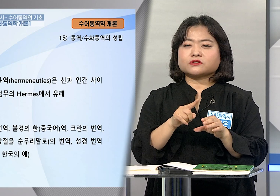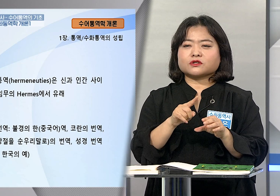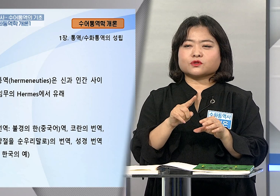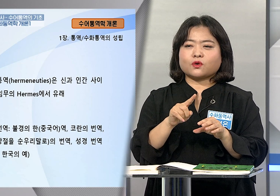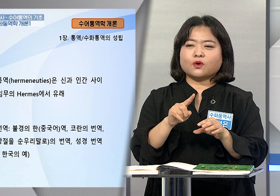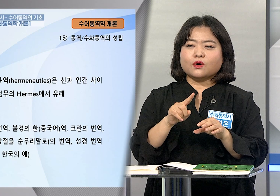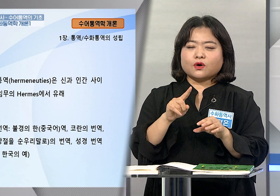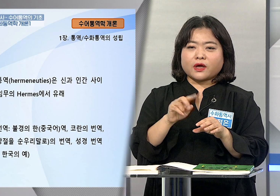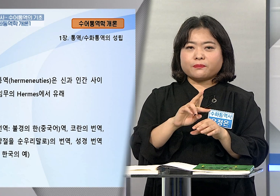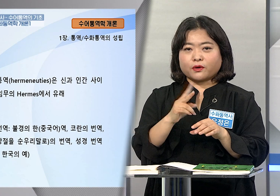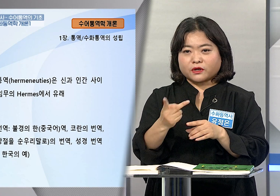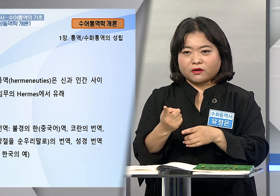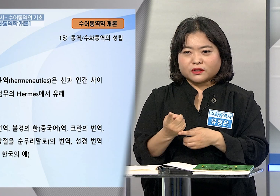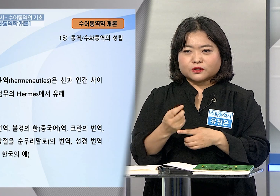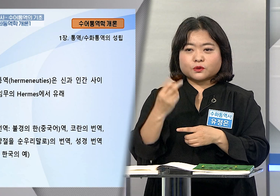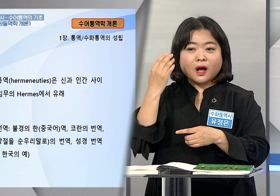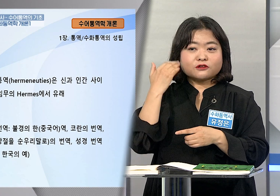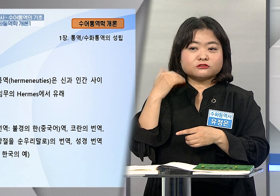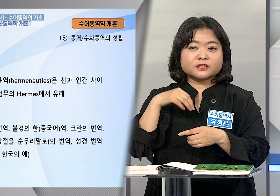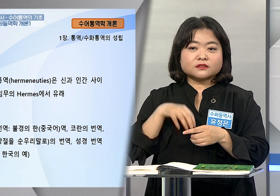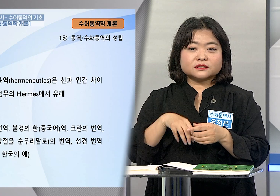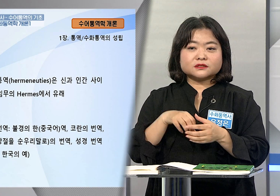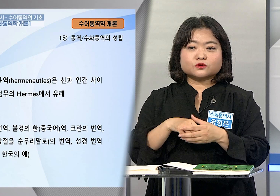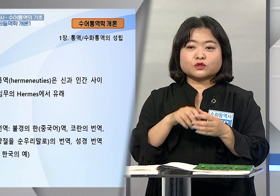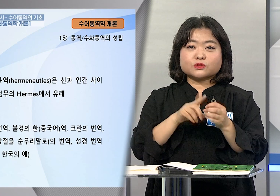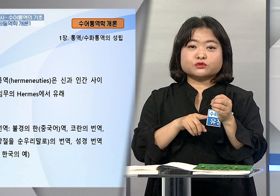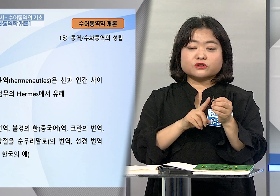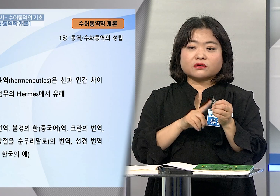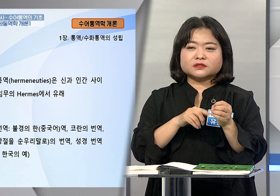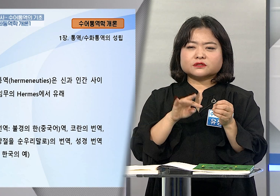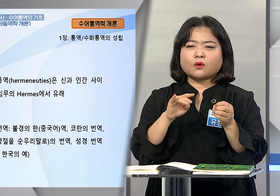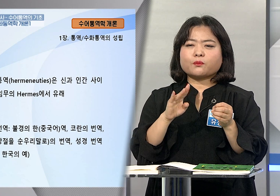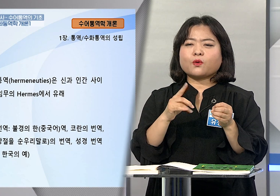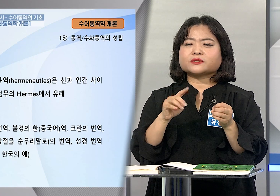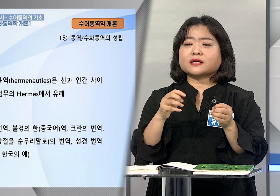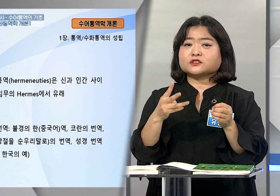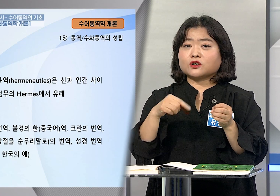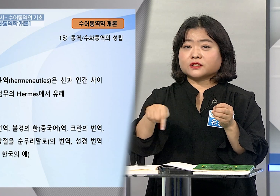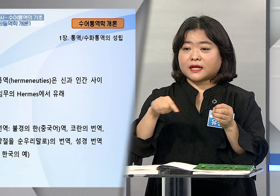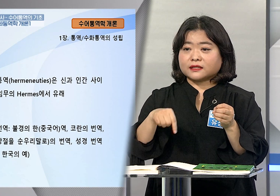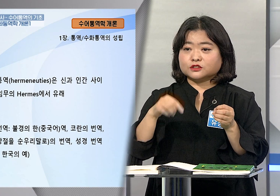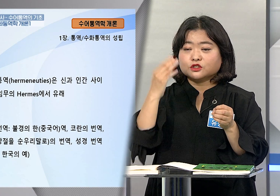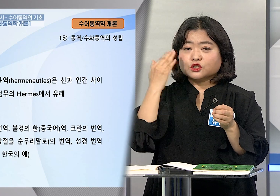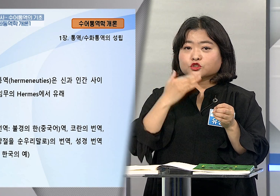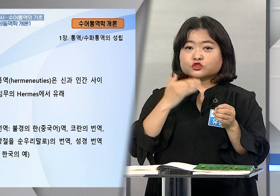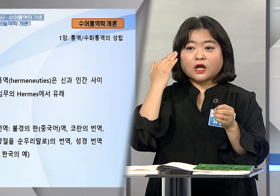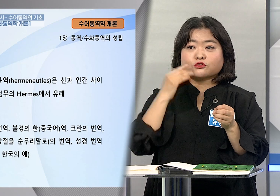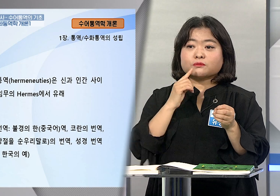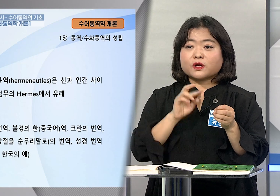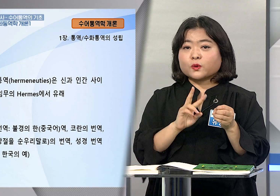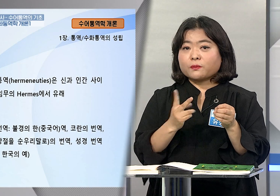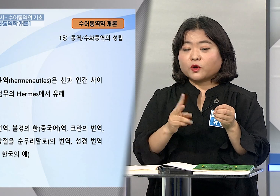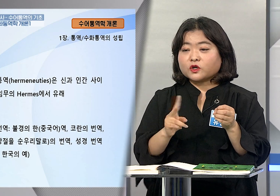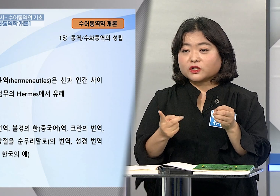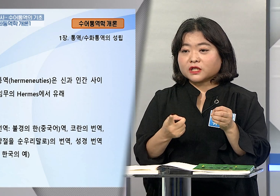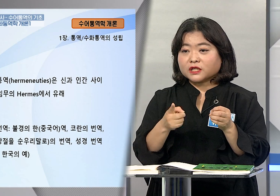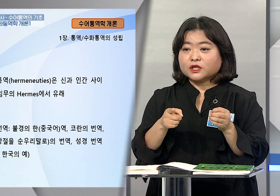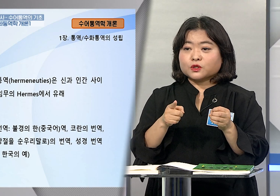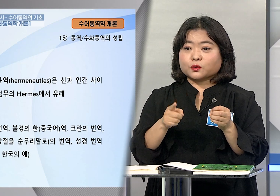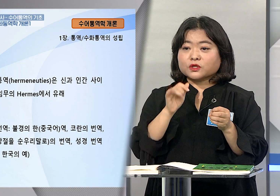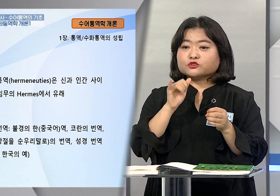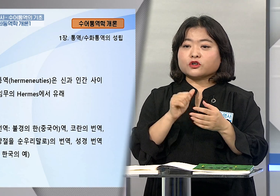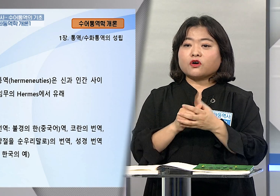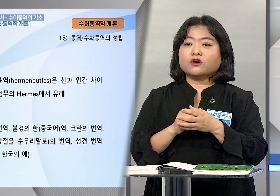종교 서적이죠. 의 번역 그리고 한국에서는 또 이 불경을 석보상절이라는 순한국말로의